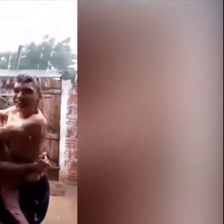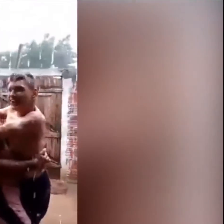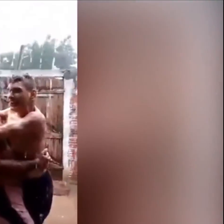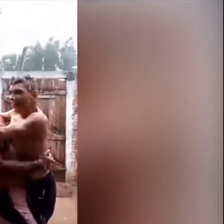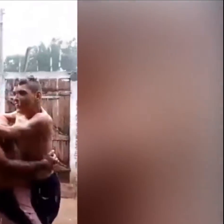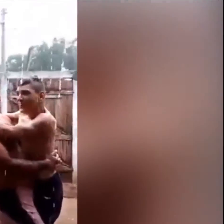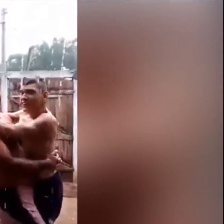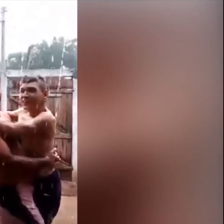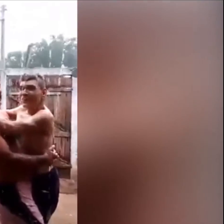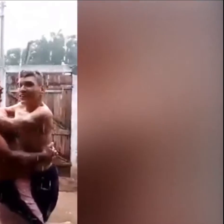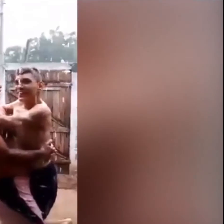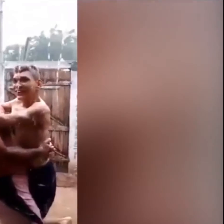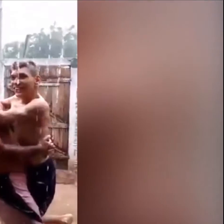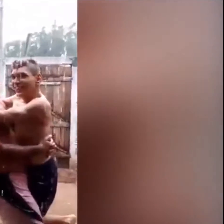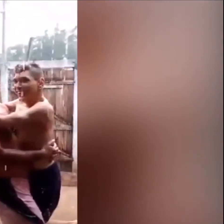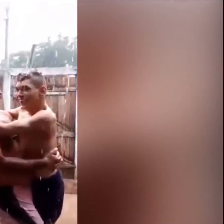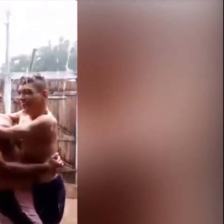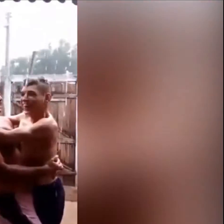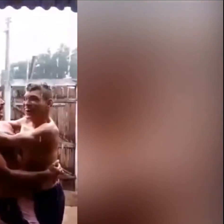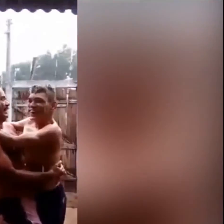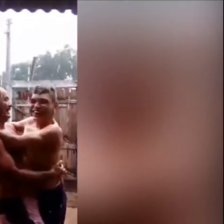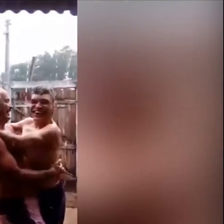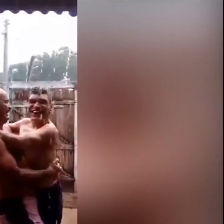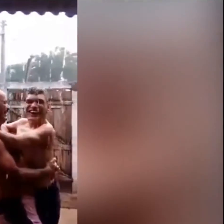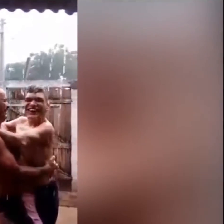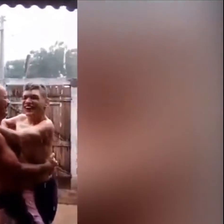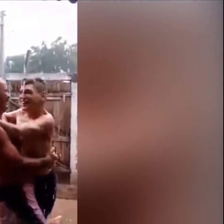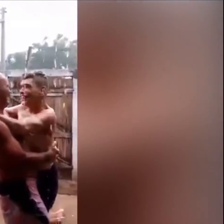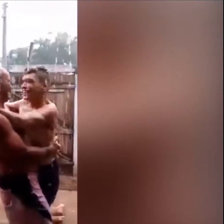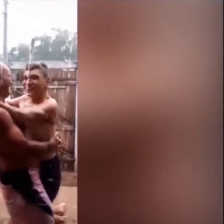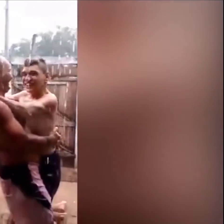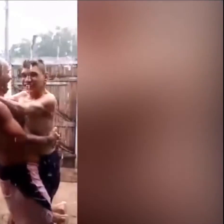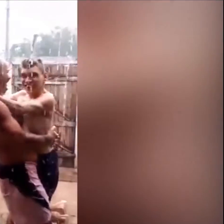Yeah.